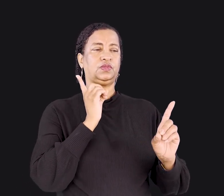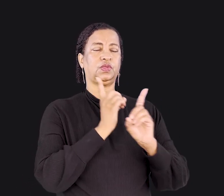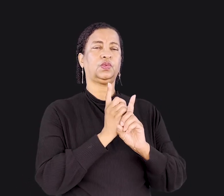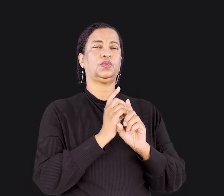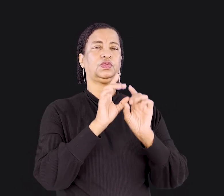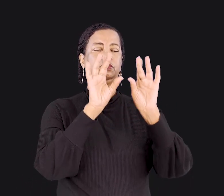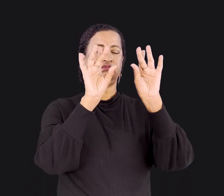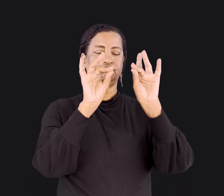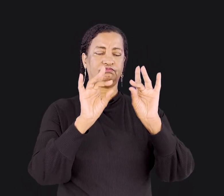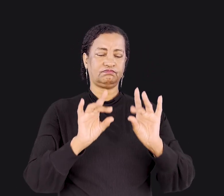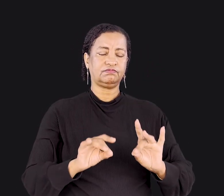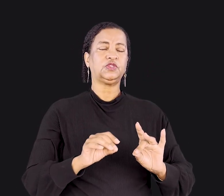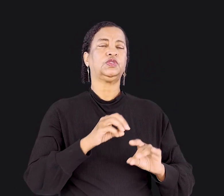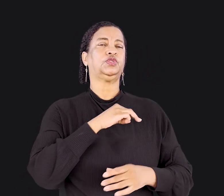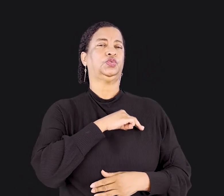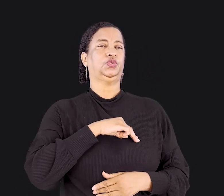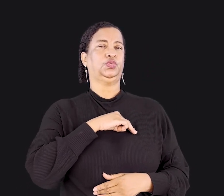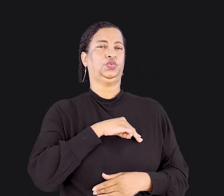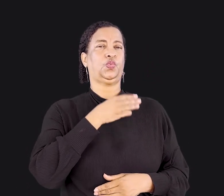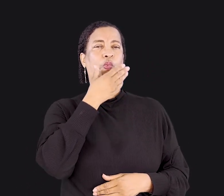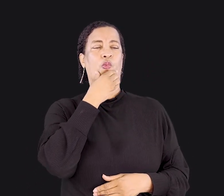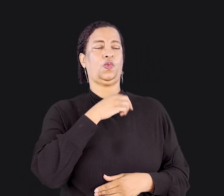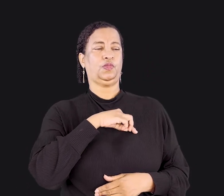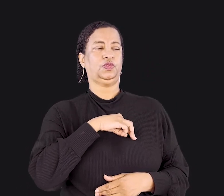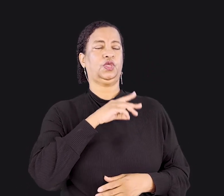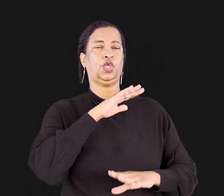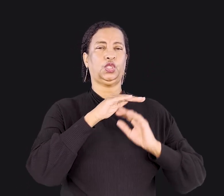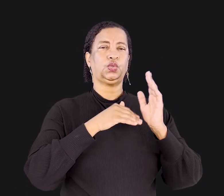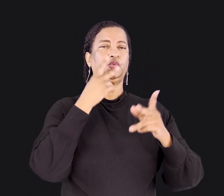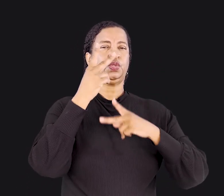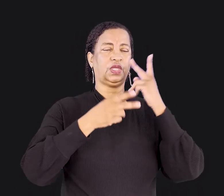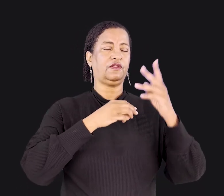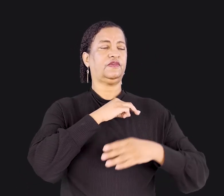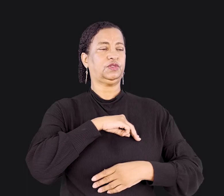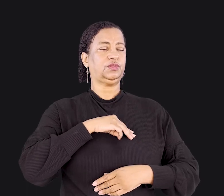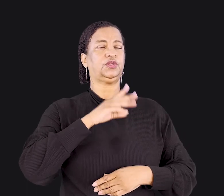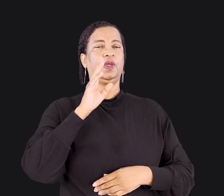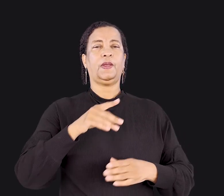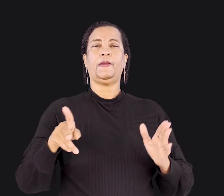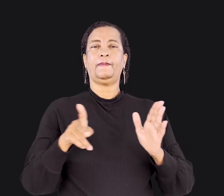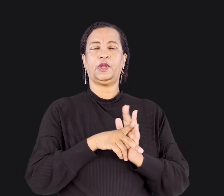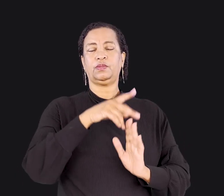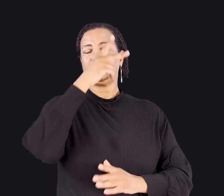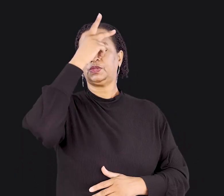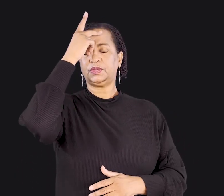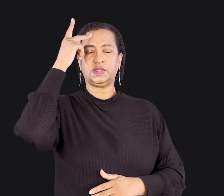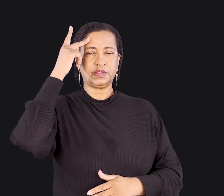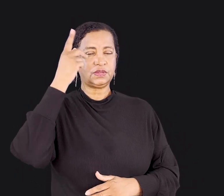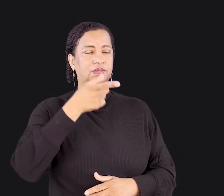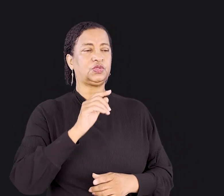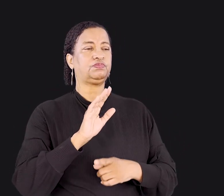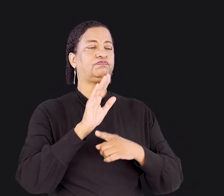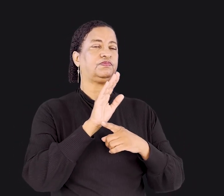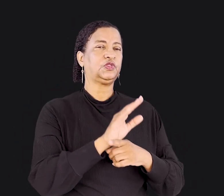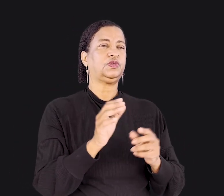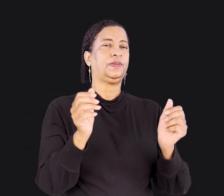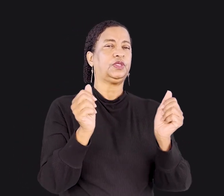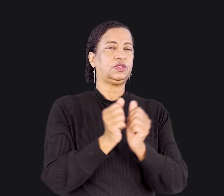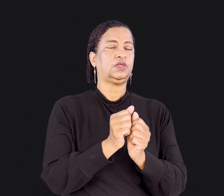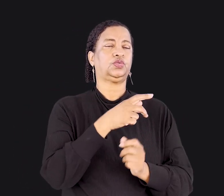ministro. Tudo o que Paulo diz nestes capítulos sobre ministério é dirigido àquelas pessoas que ajudam e estão ao lado do pastor da